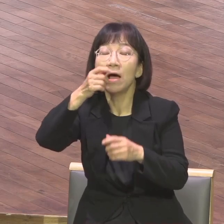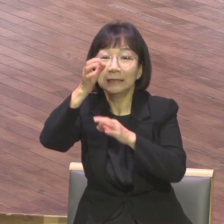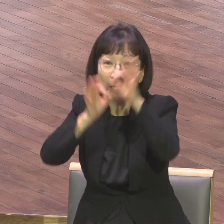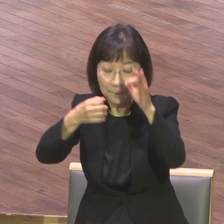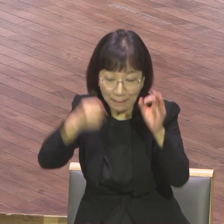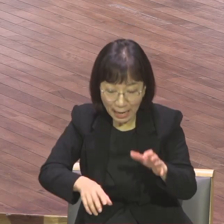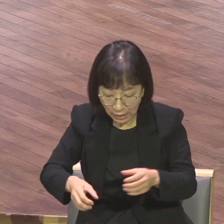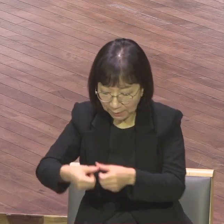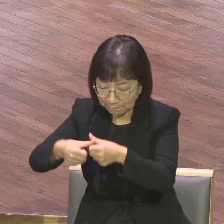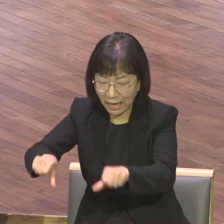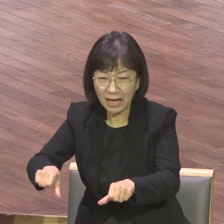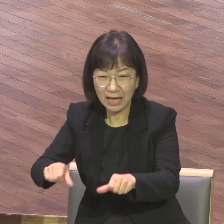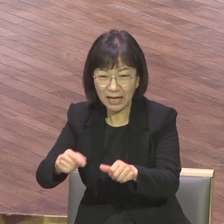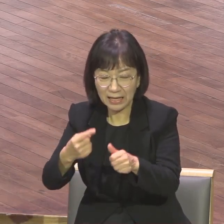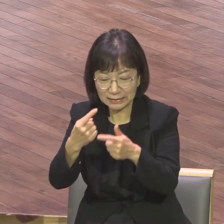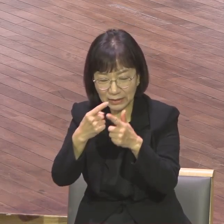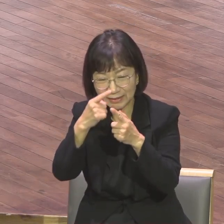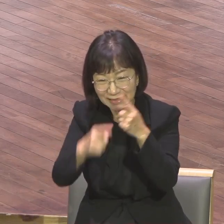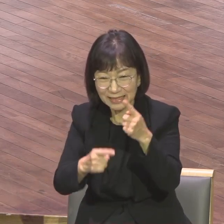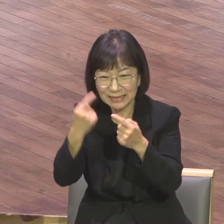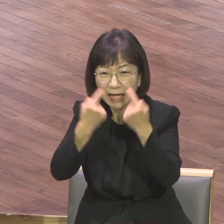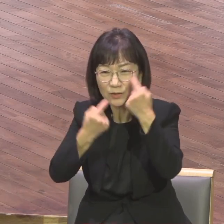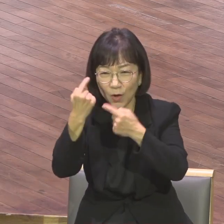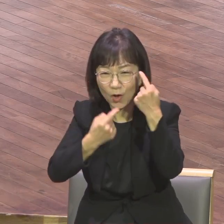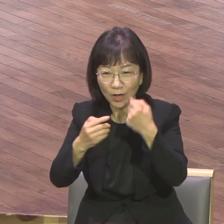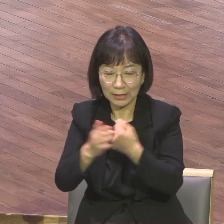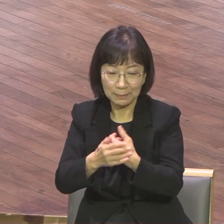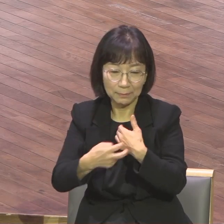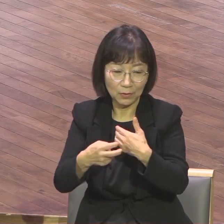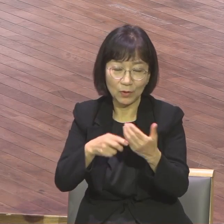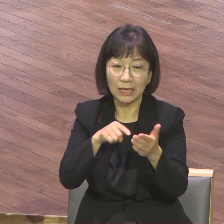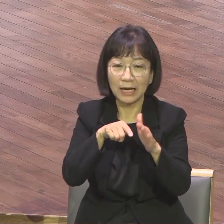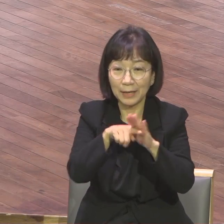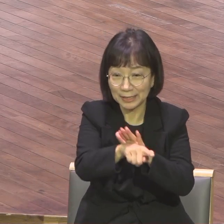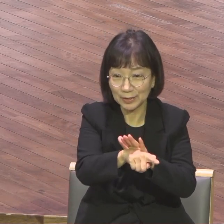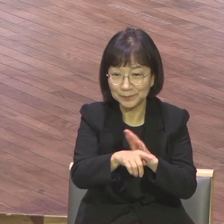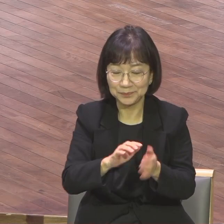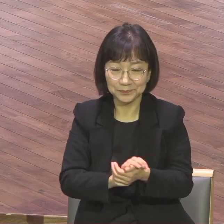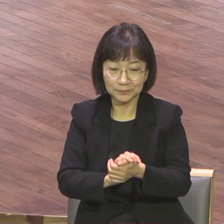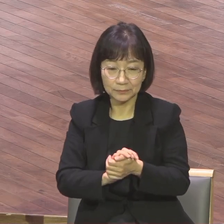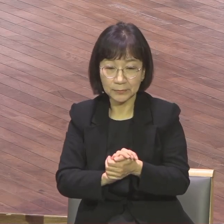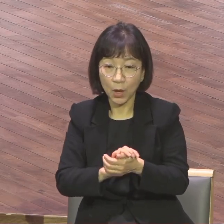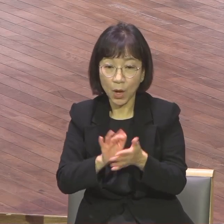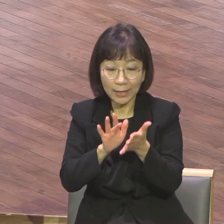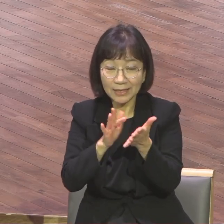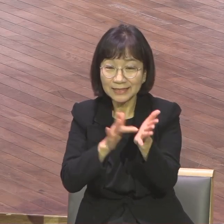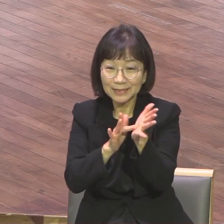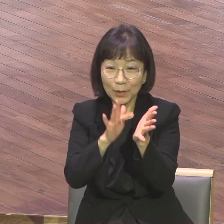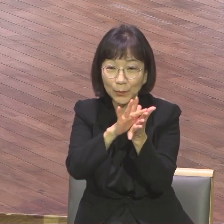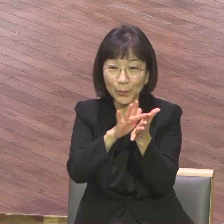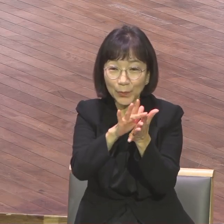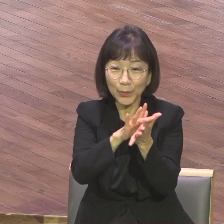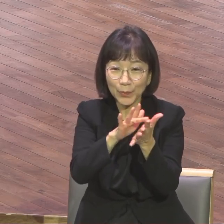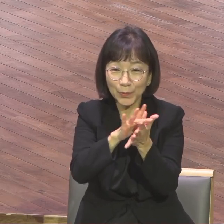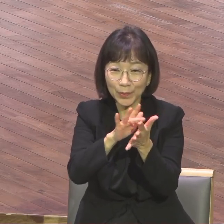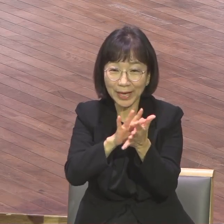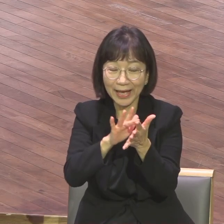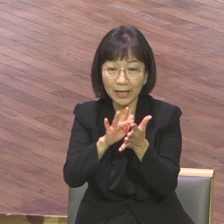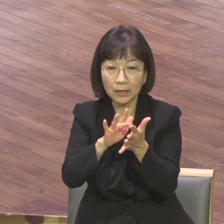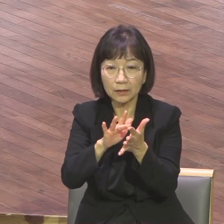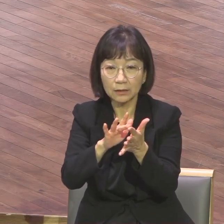병원 갔는데 찢어져서 소독하고 붕대 가면 천불이야. 우리나라 돈 100만 원, 100만